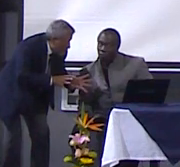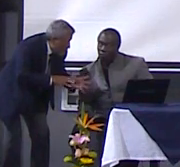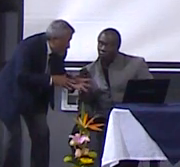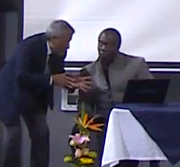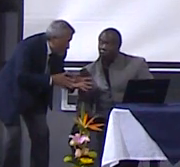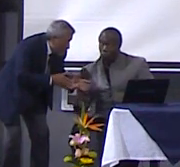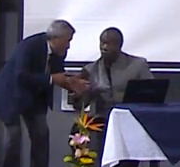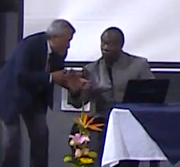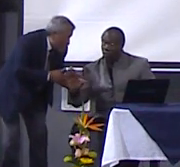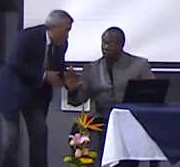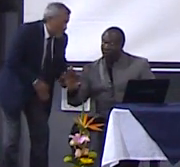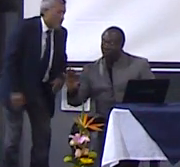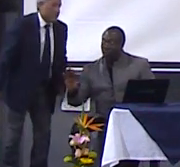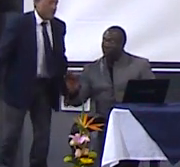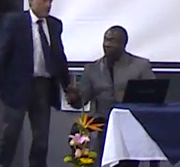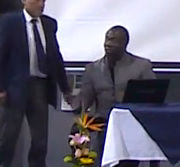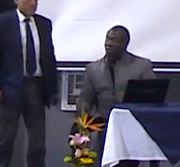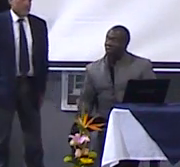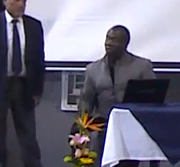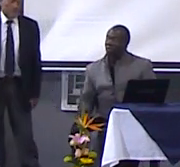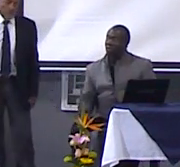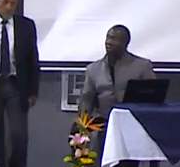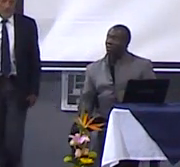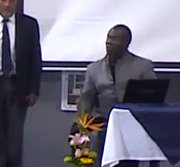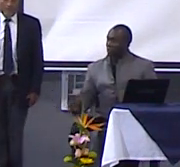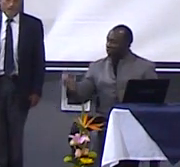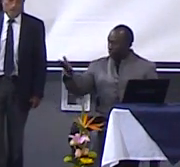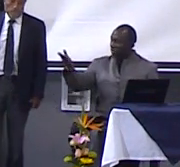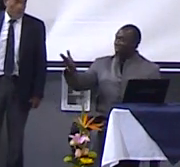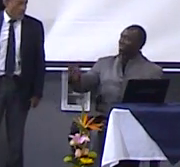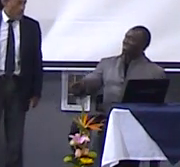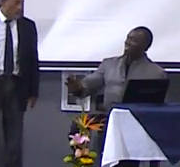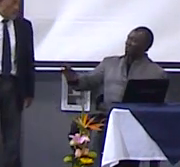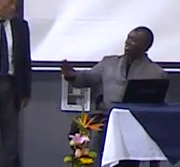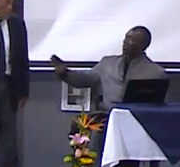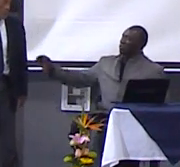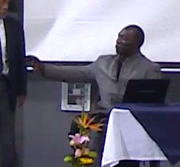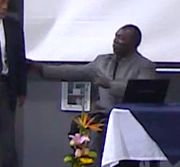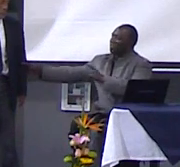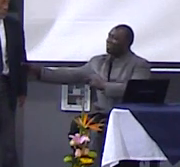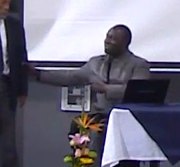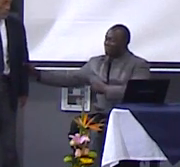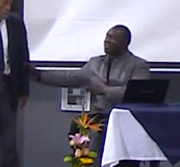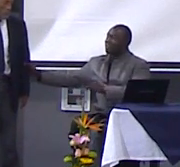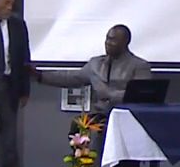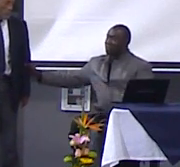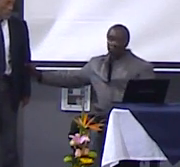profesor miguel ángel para para que oriente la el conversatorio o psique de víctor